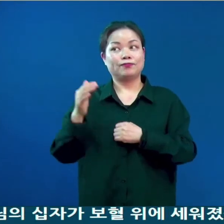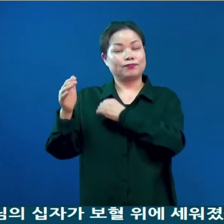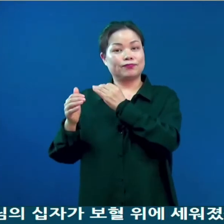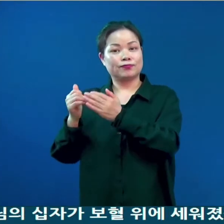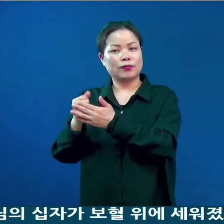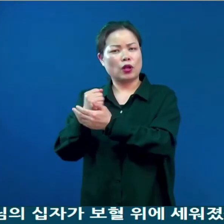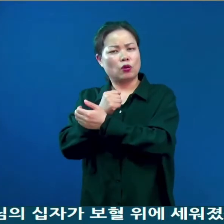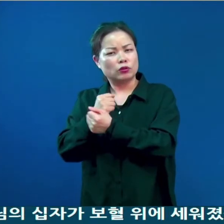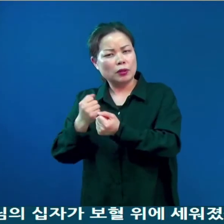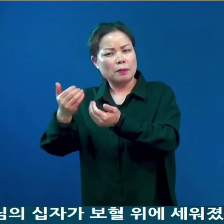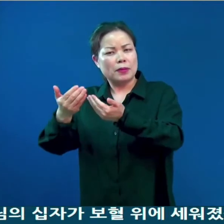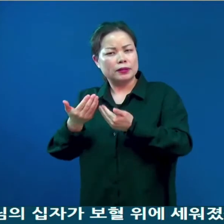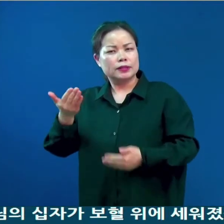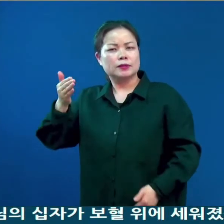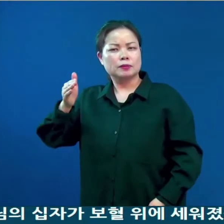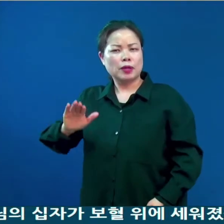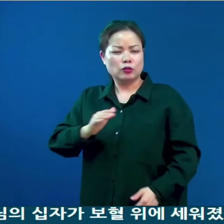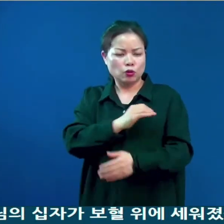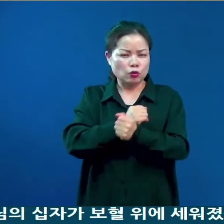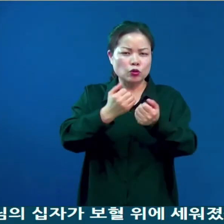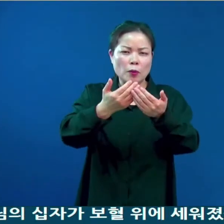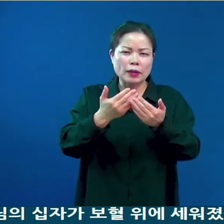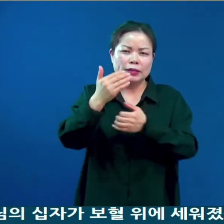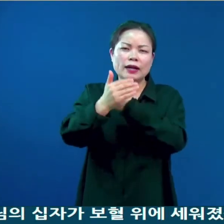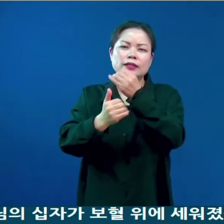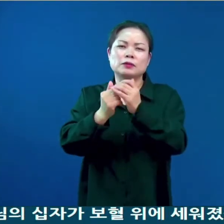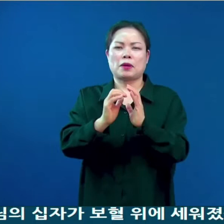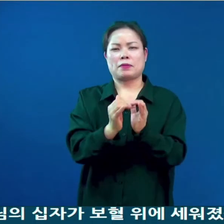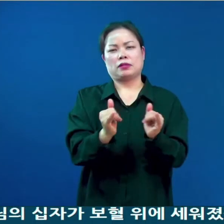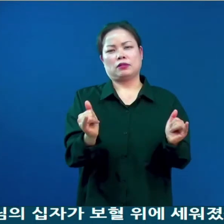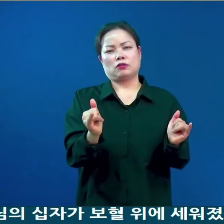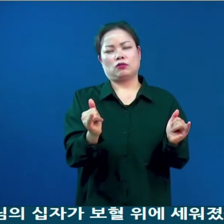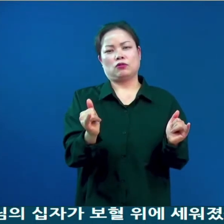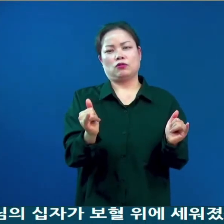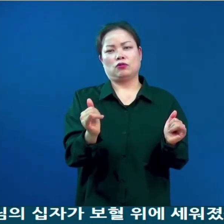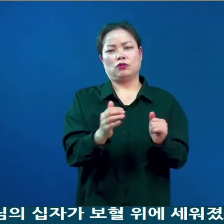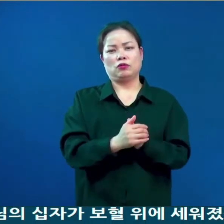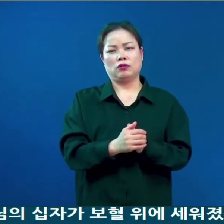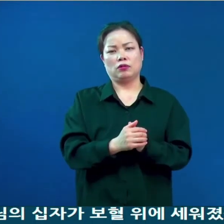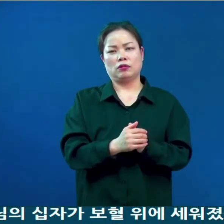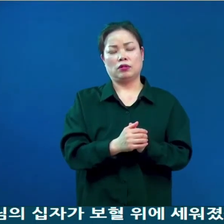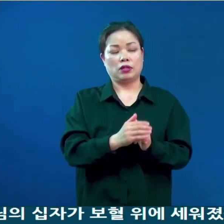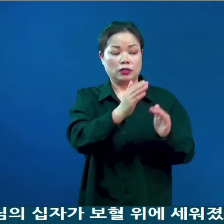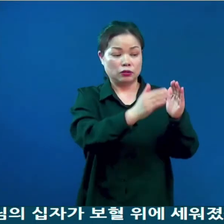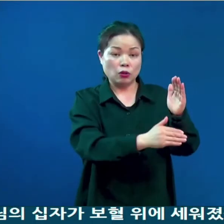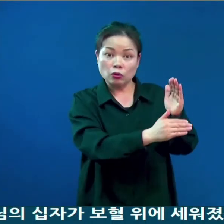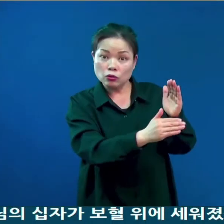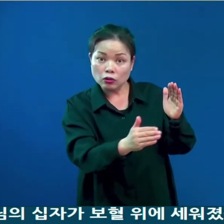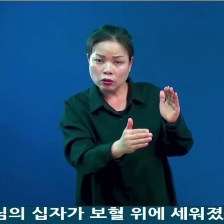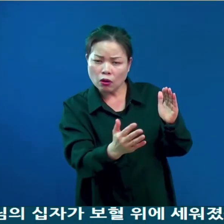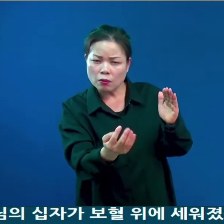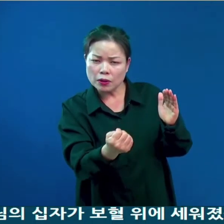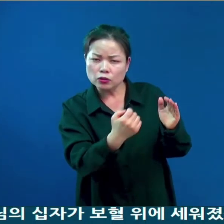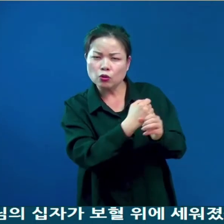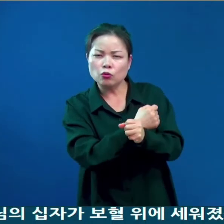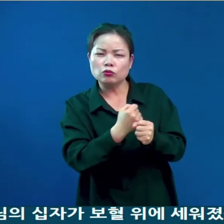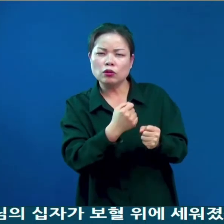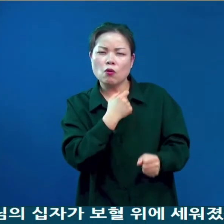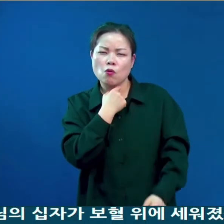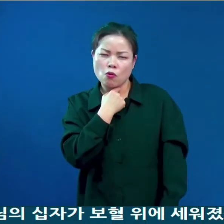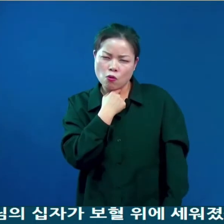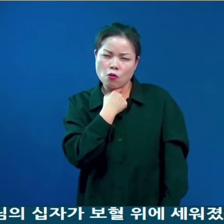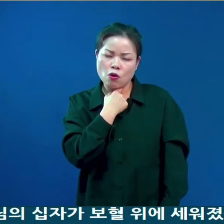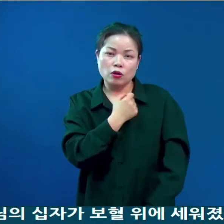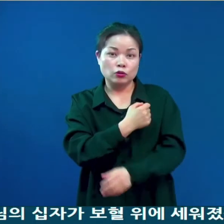하나님의 용서는 우리가 받지만 용서받은 하나님의 백성들로서 혹 성도들에게 얼마나 용서를